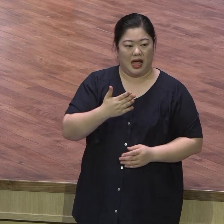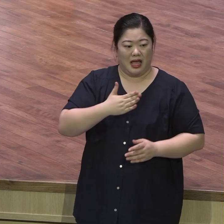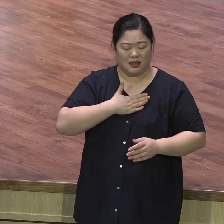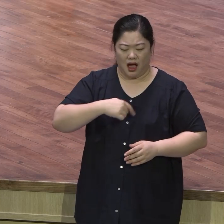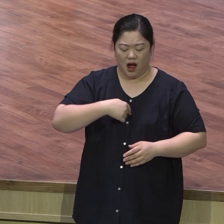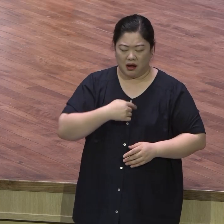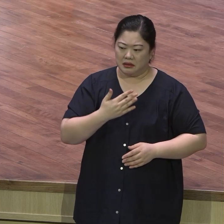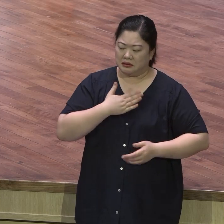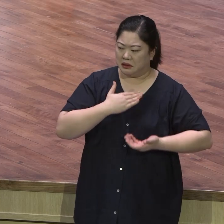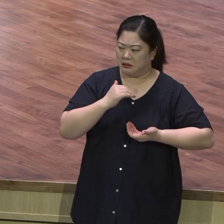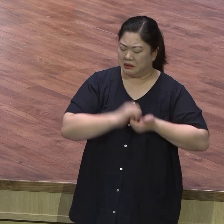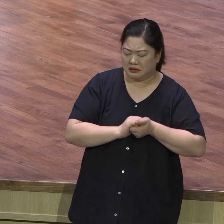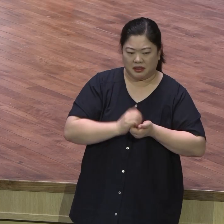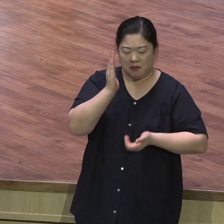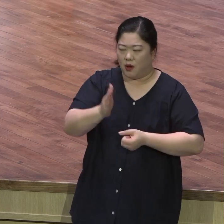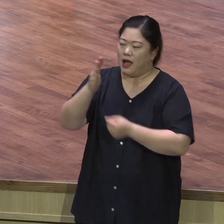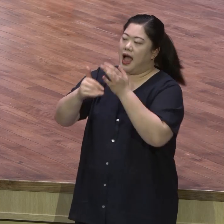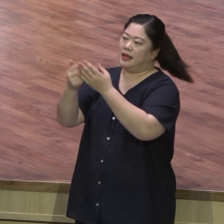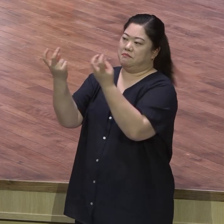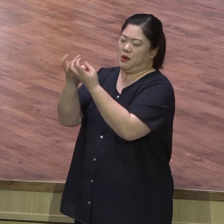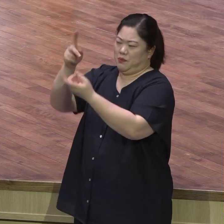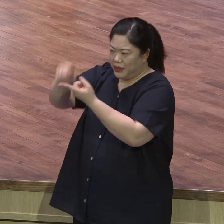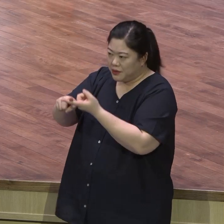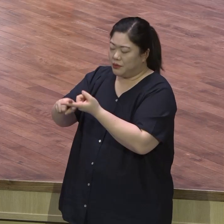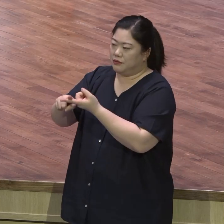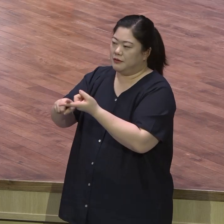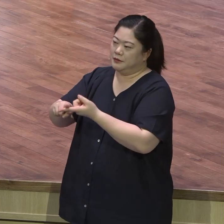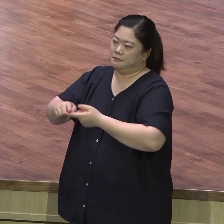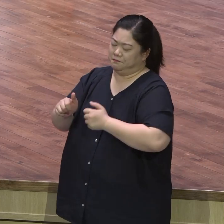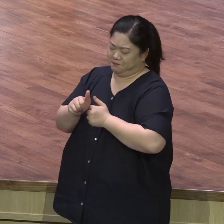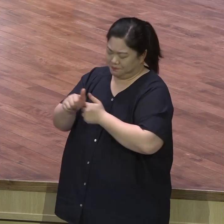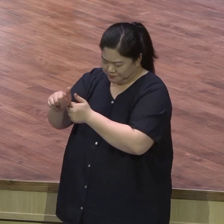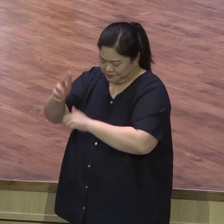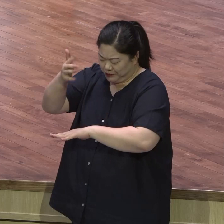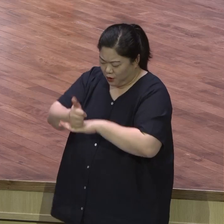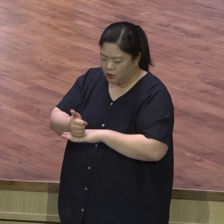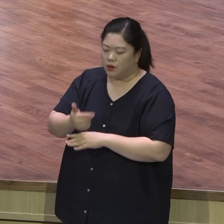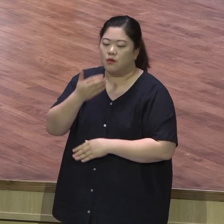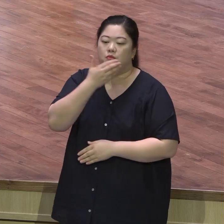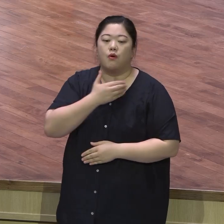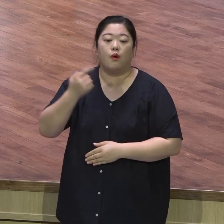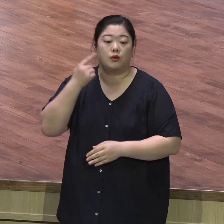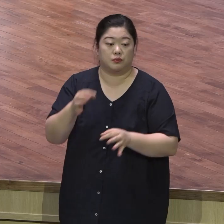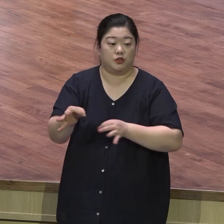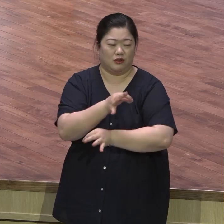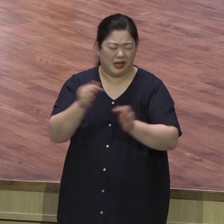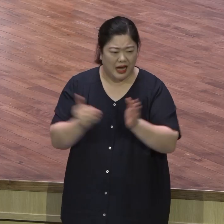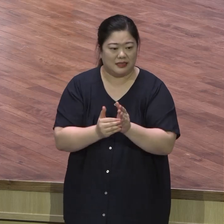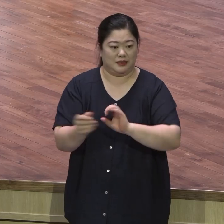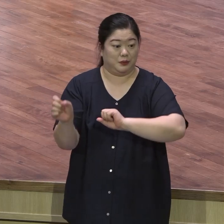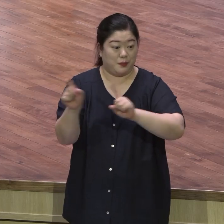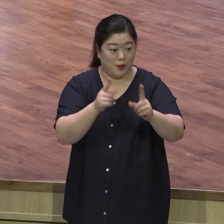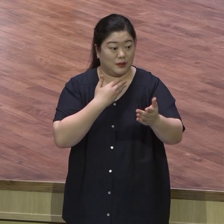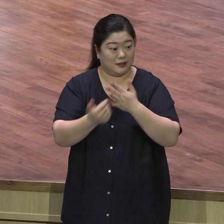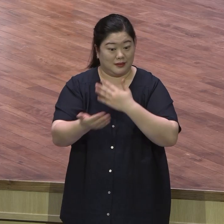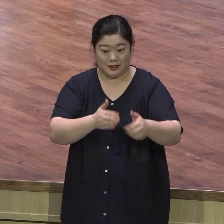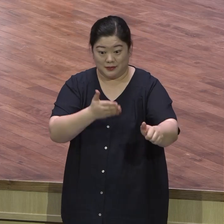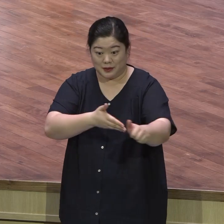보금경제 빛의 경제 회복시켜 정인되시길 짐으로 축복합니다 결론입니다